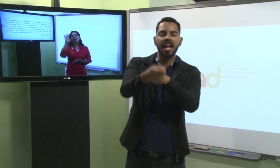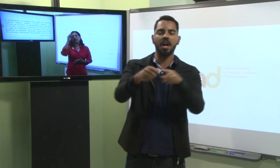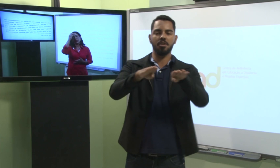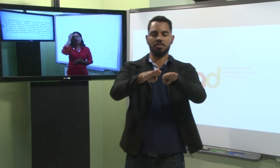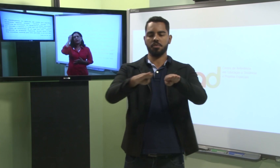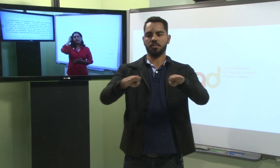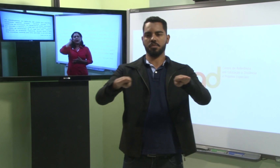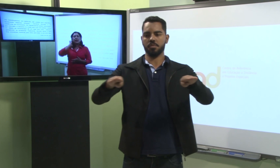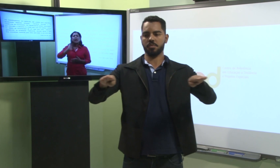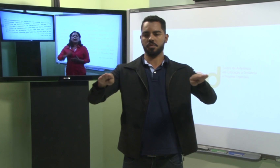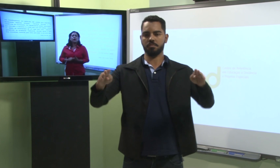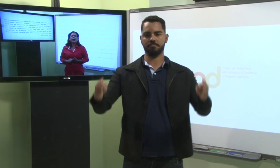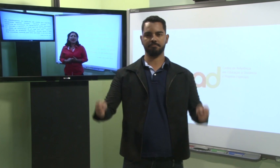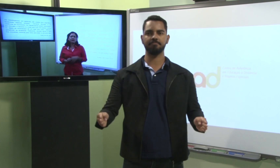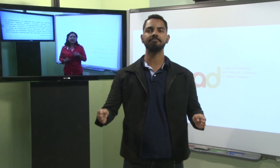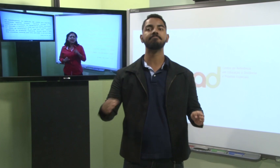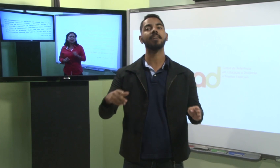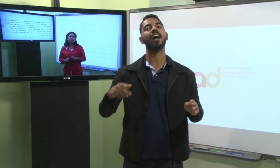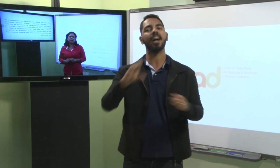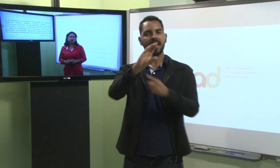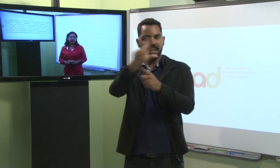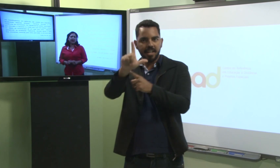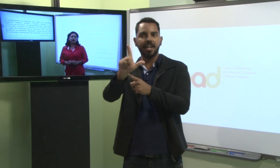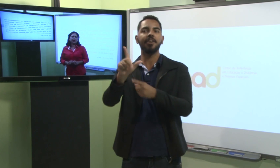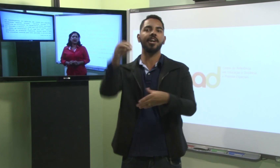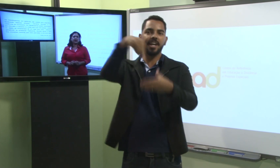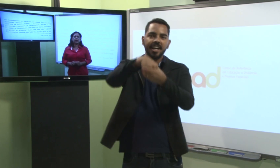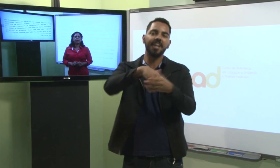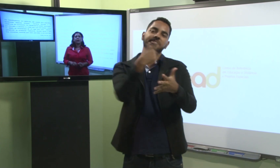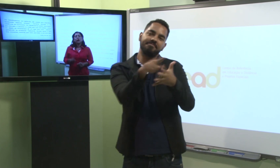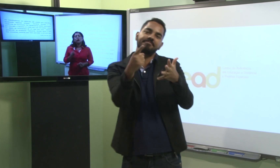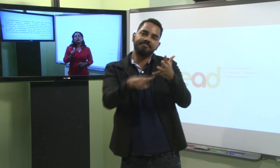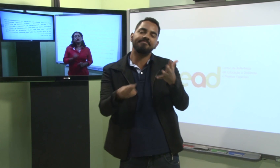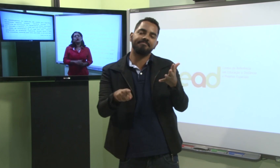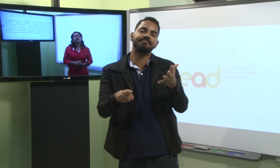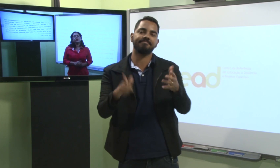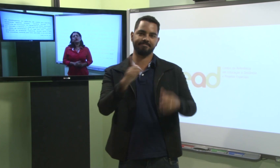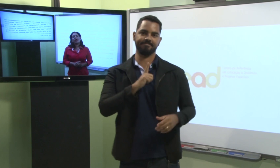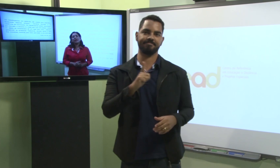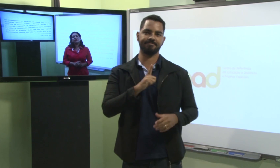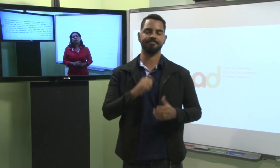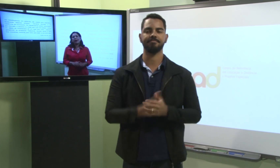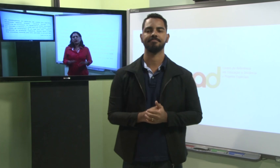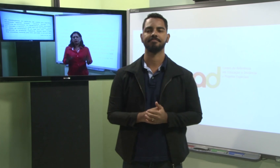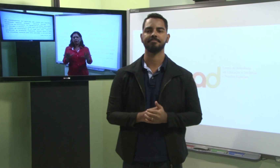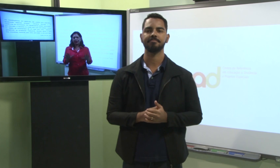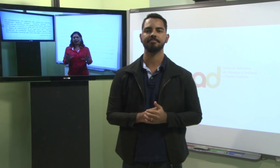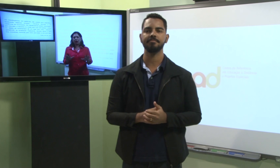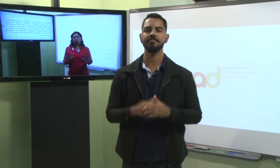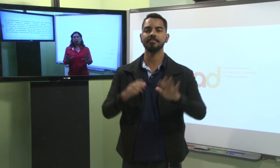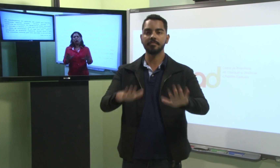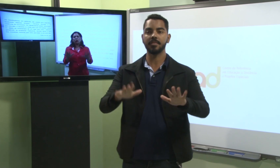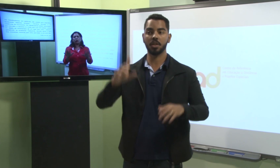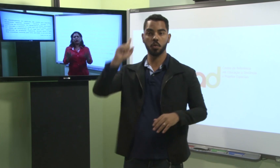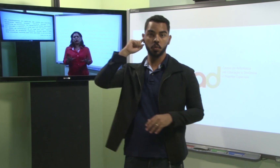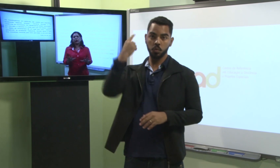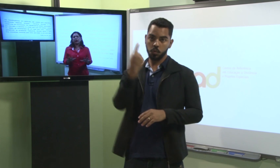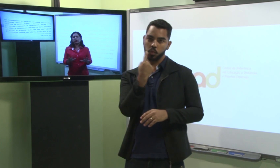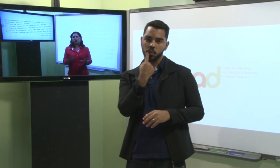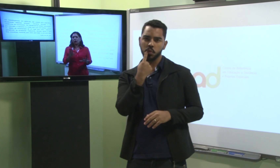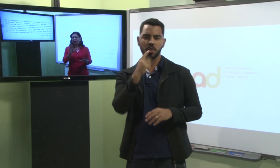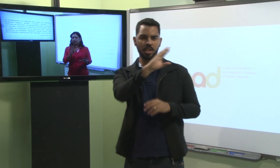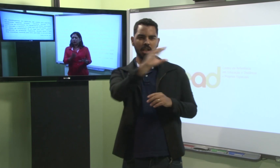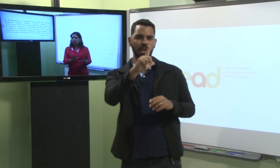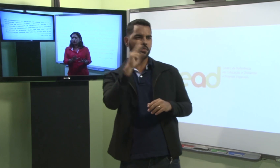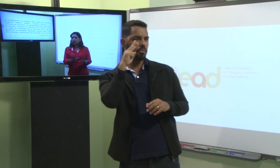e etc. Ancorados nesse sistema de classificação, os surdos visualizam a imagem mental,